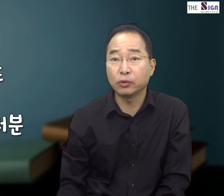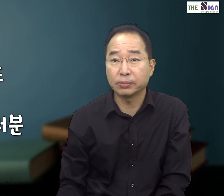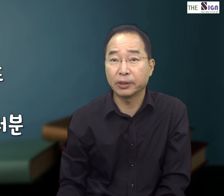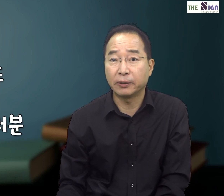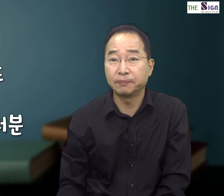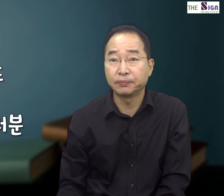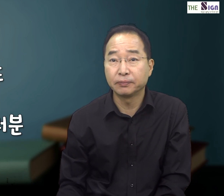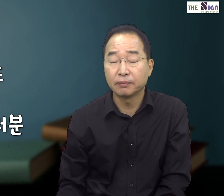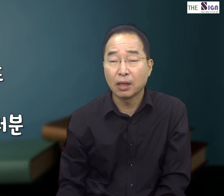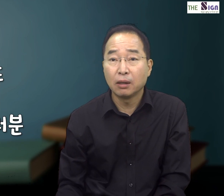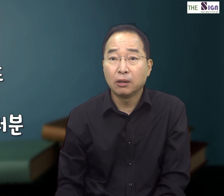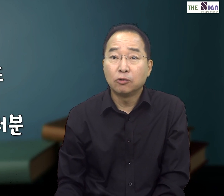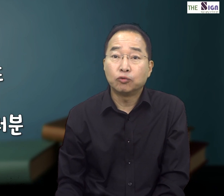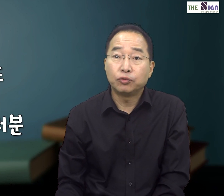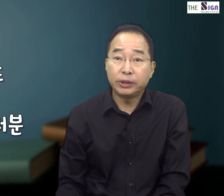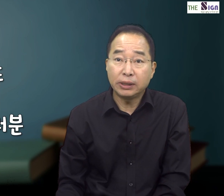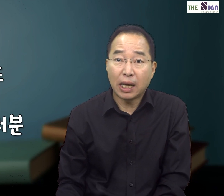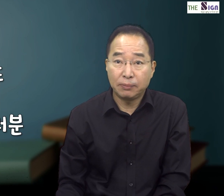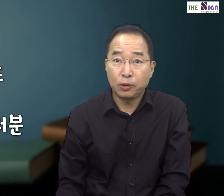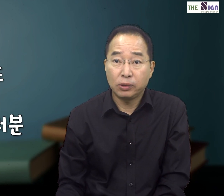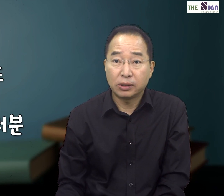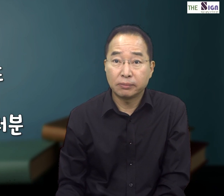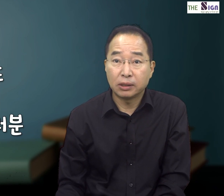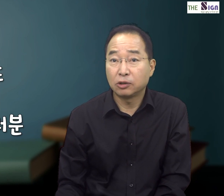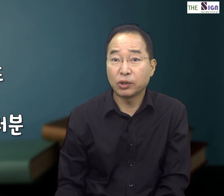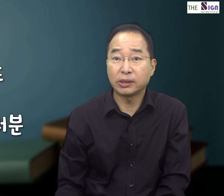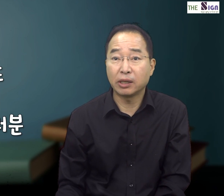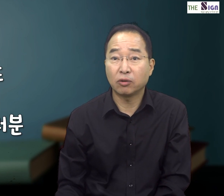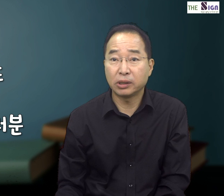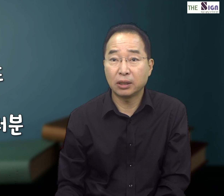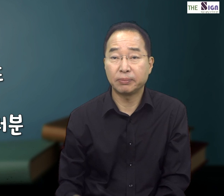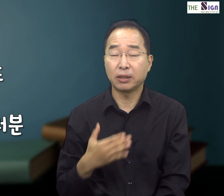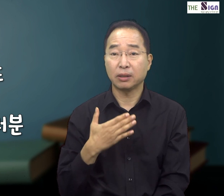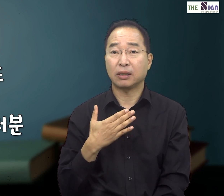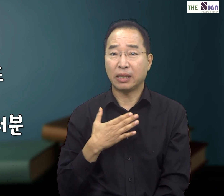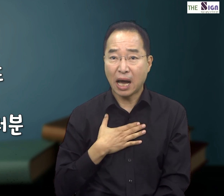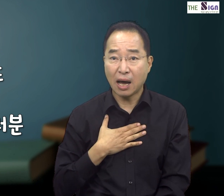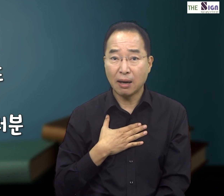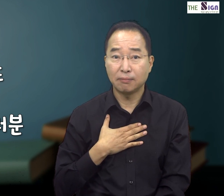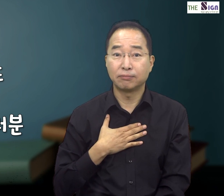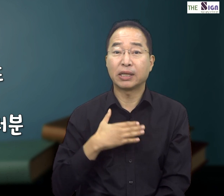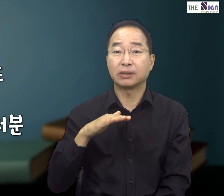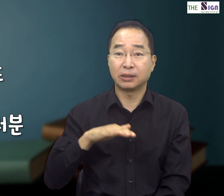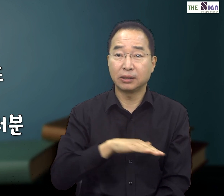싶어요. 우리라는 표현이 있습니다. 이제 수화책에는 어떻게 했냐면 나 플러스